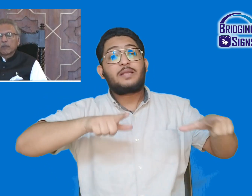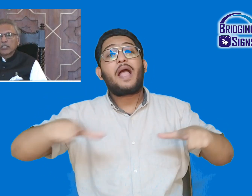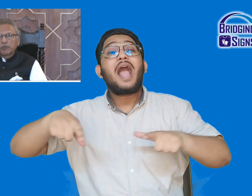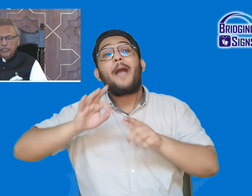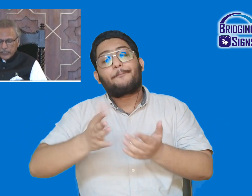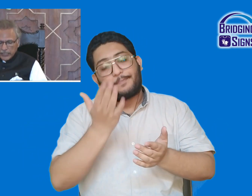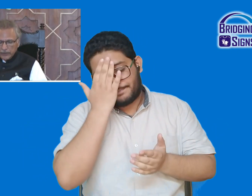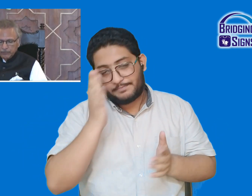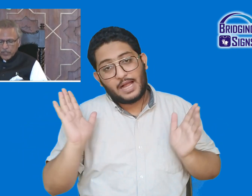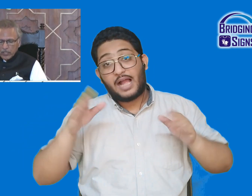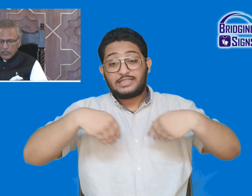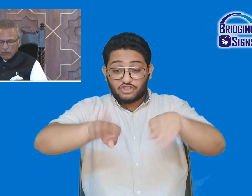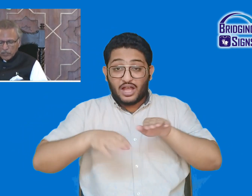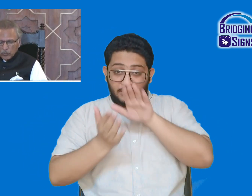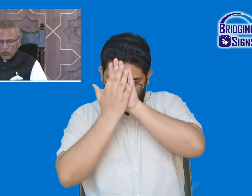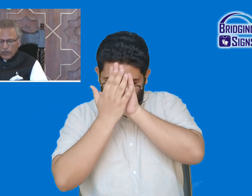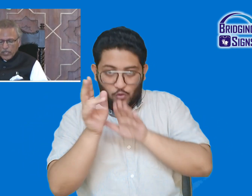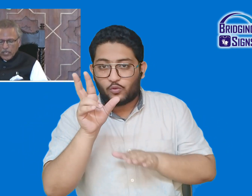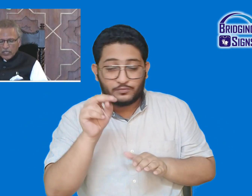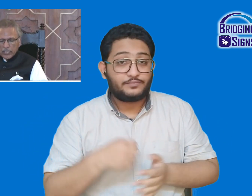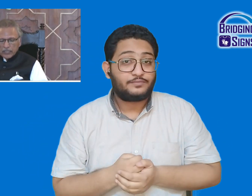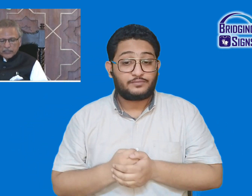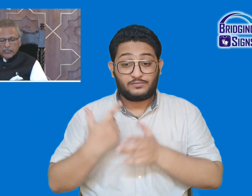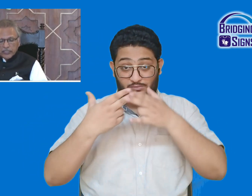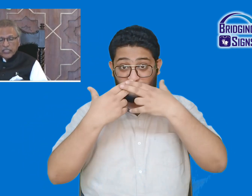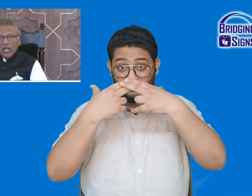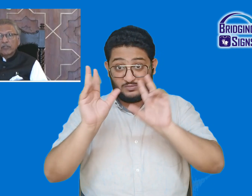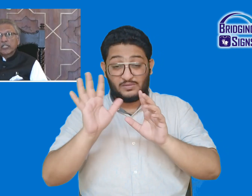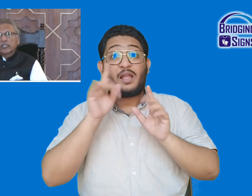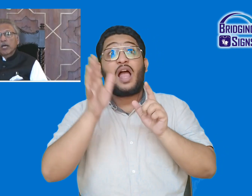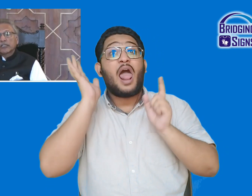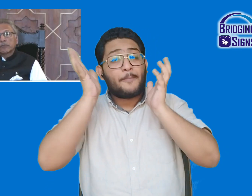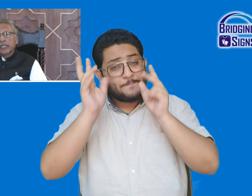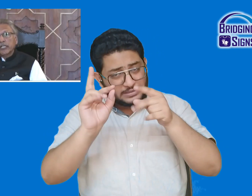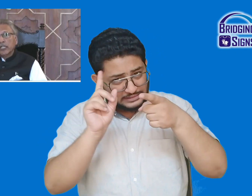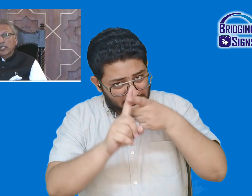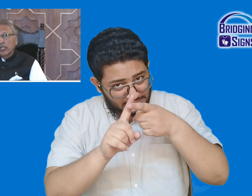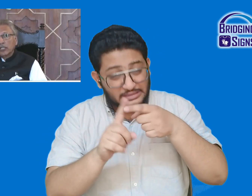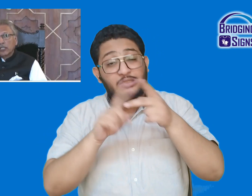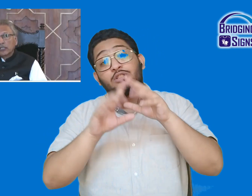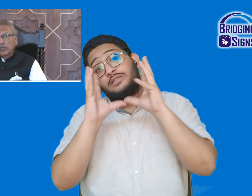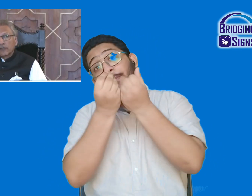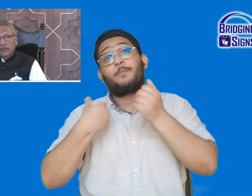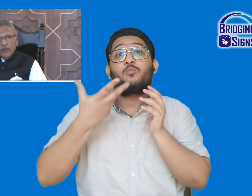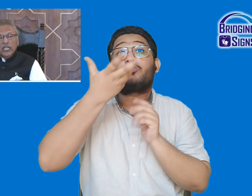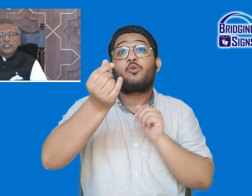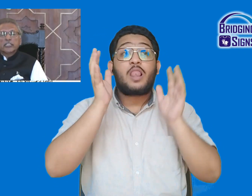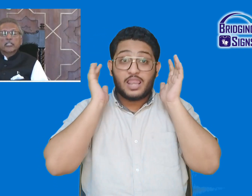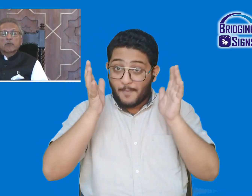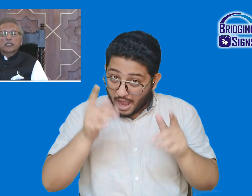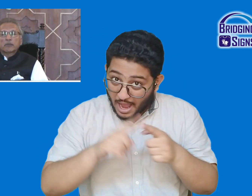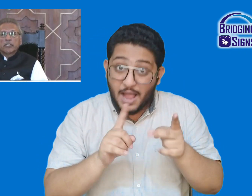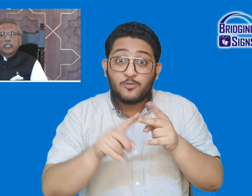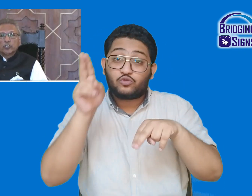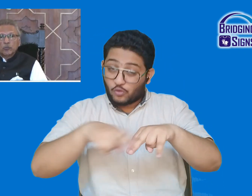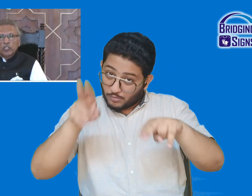پر نماز پڑھی جائے گی۔ نمبر 2، اگر کچا، یہ تراویح کے اعتبار سے بھی ہے، فرائض کے